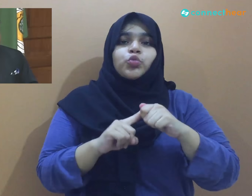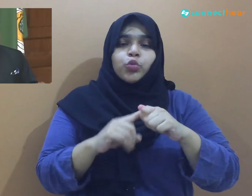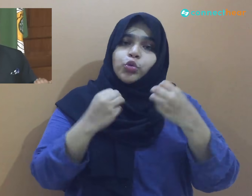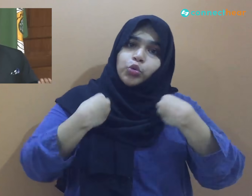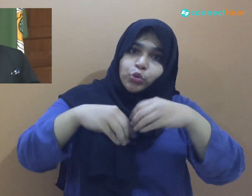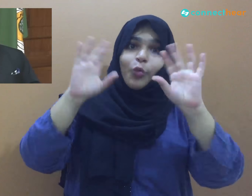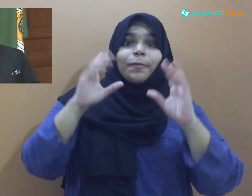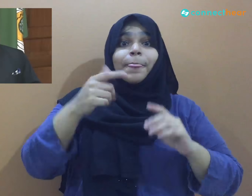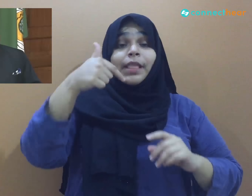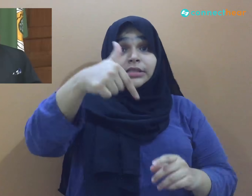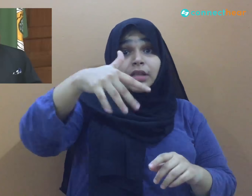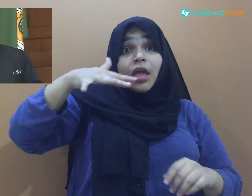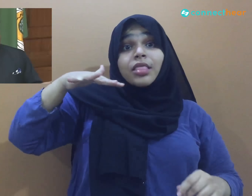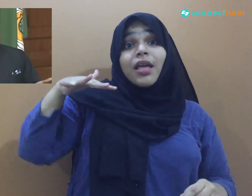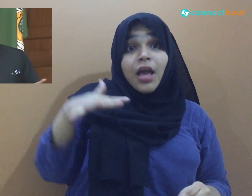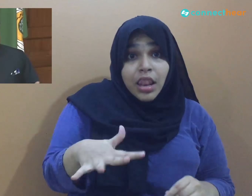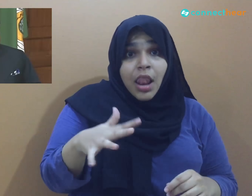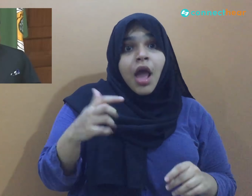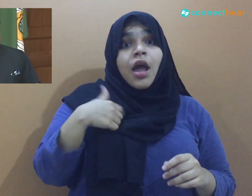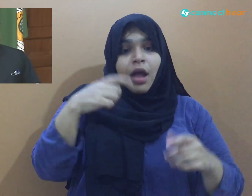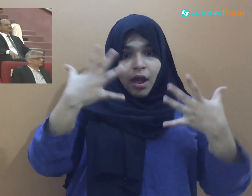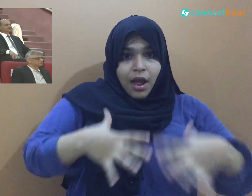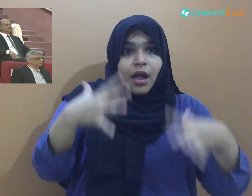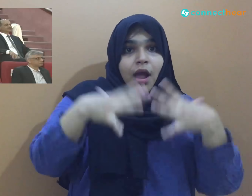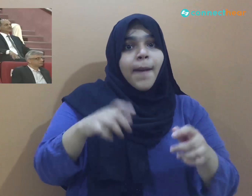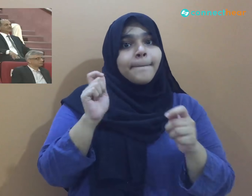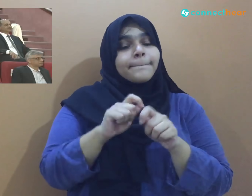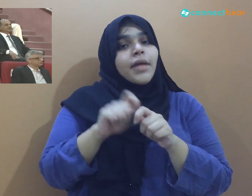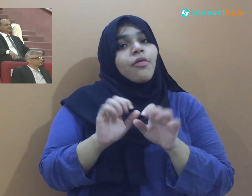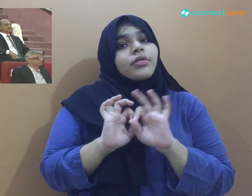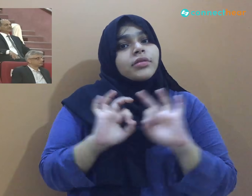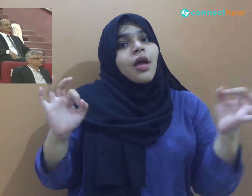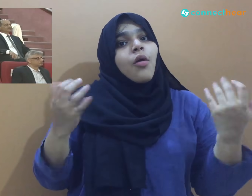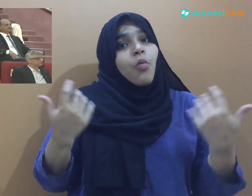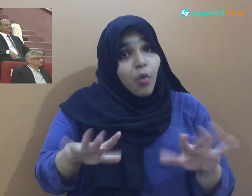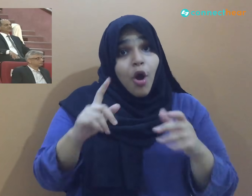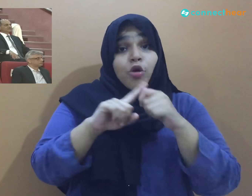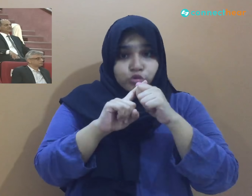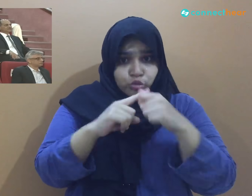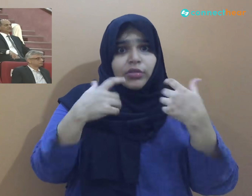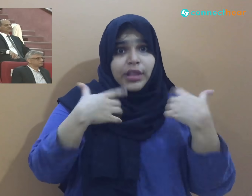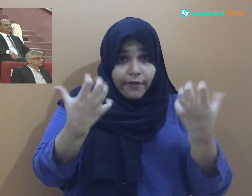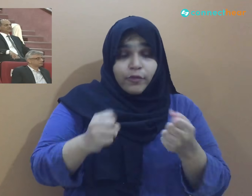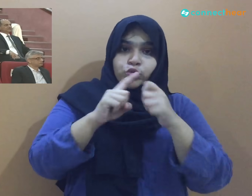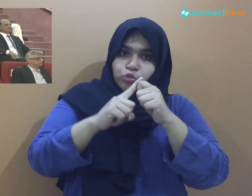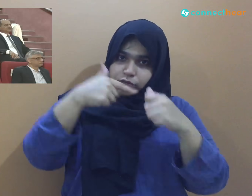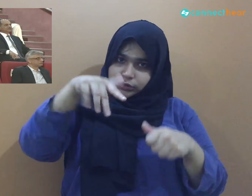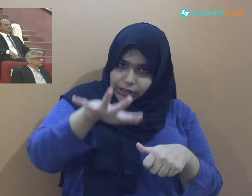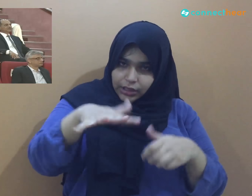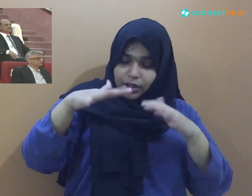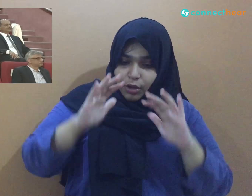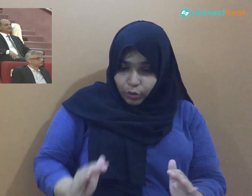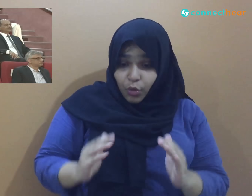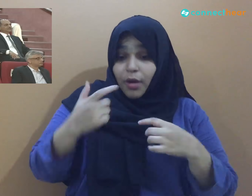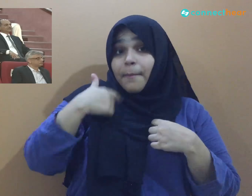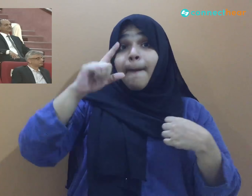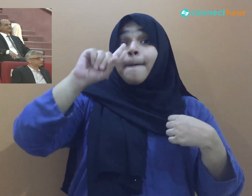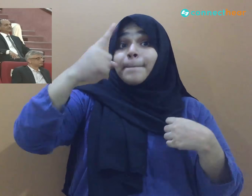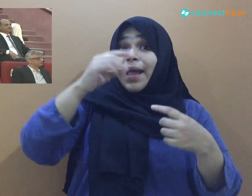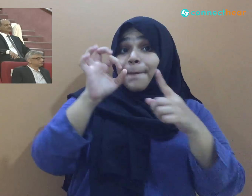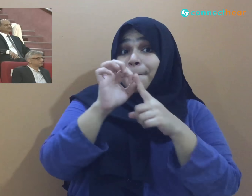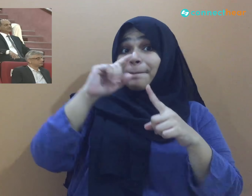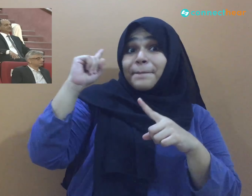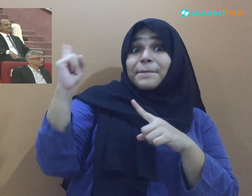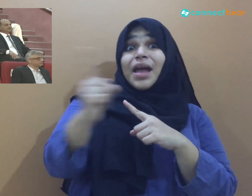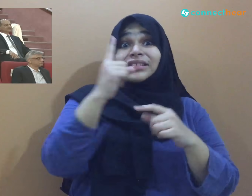تقریباً 7 لاکھ کے قریب ڈریسز جو ہیں انہوں نے کہا کہ ہماری ضرورت ہے, ہمارے پاس ہونے چاہیے. لیکن اس وقت ہم پاکستان